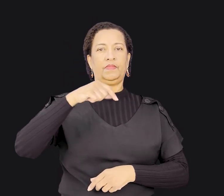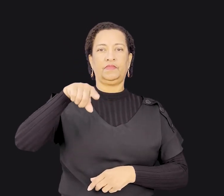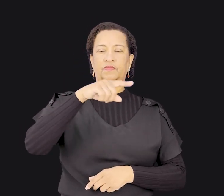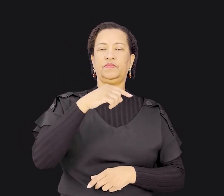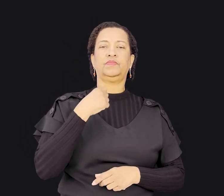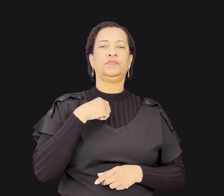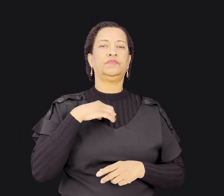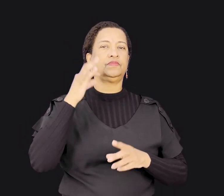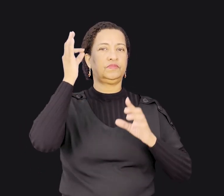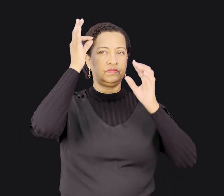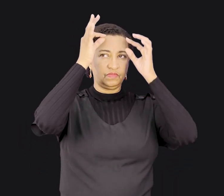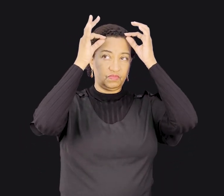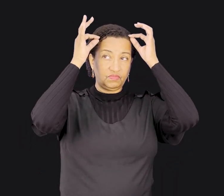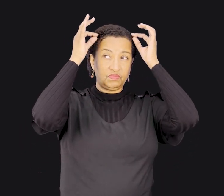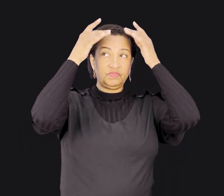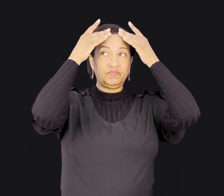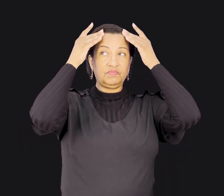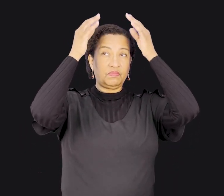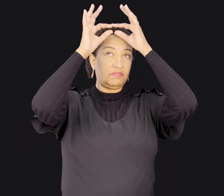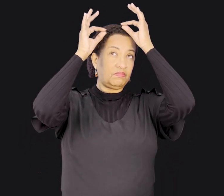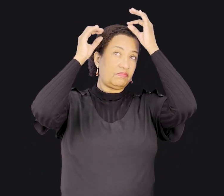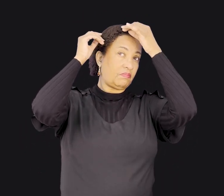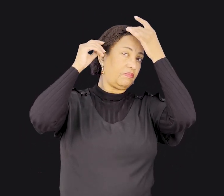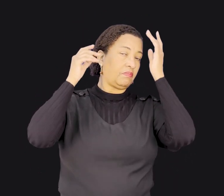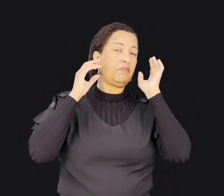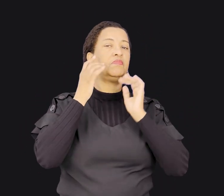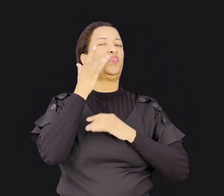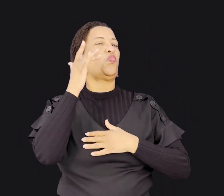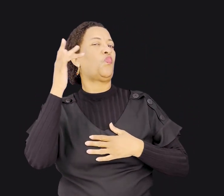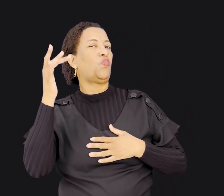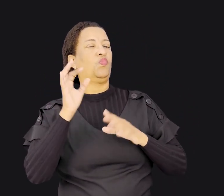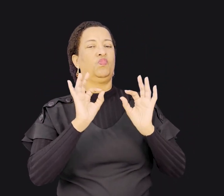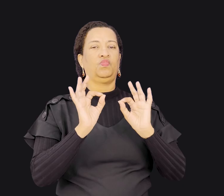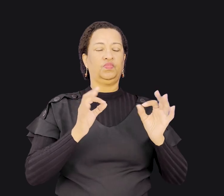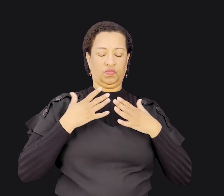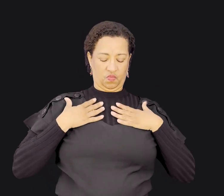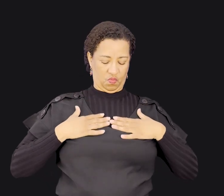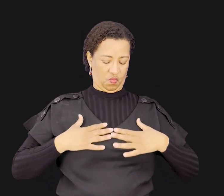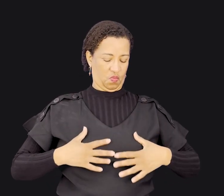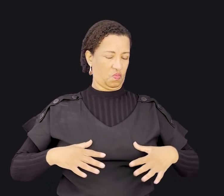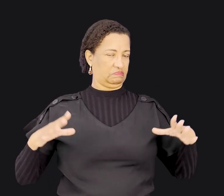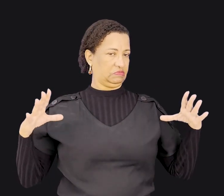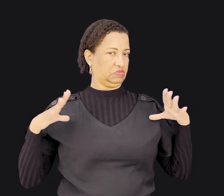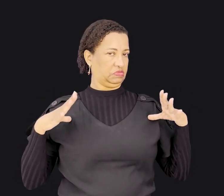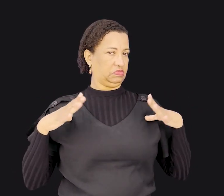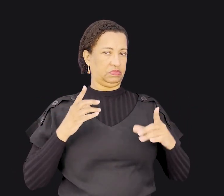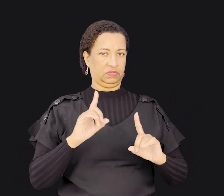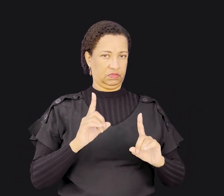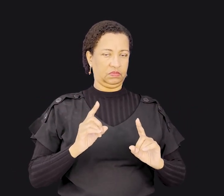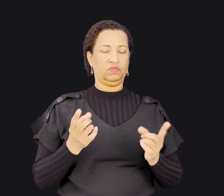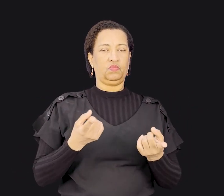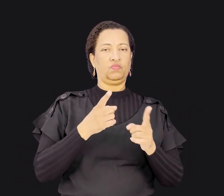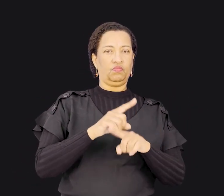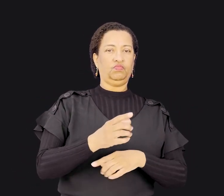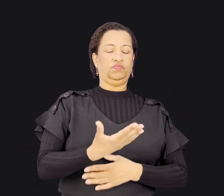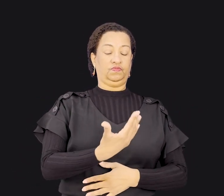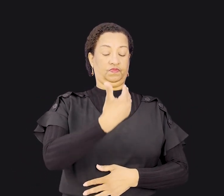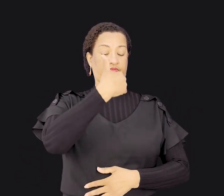nos enfeites exteriores, como cabelos trançados ou joias de ouro ou roupas finas. Ao contrário, esteja no seu interior, que